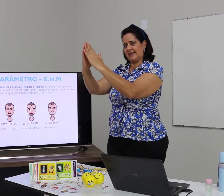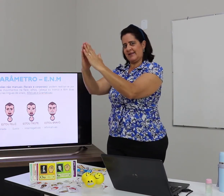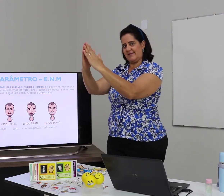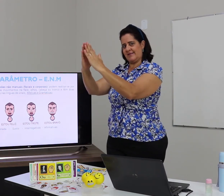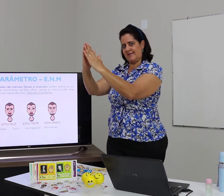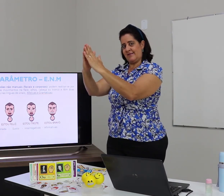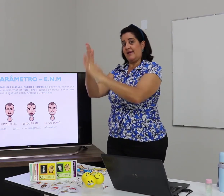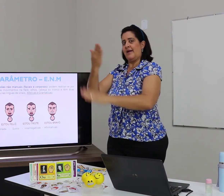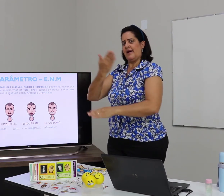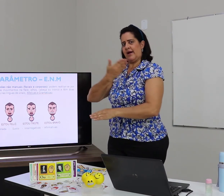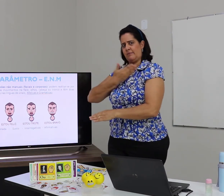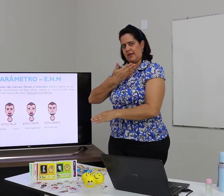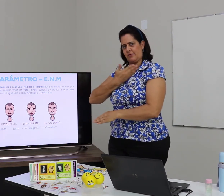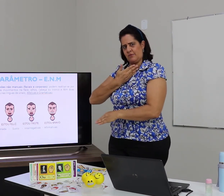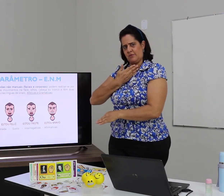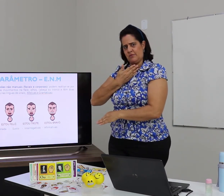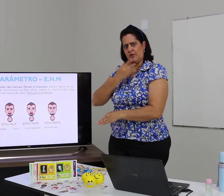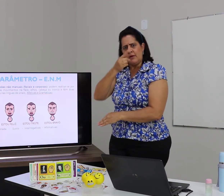Casa, amigo.